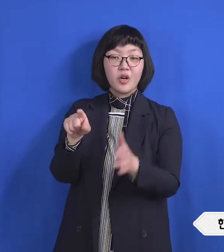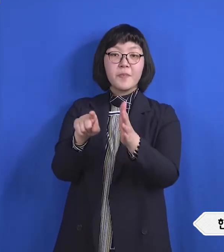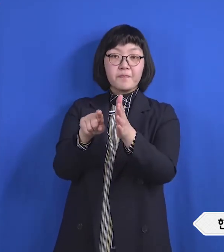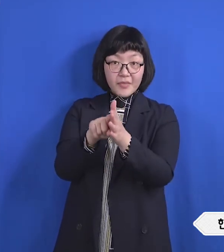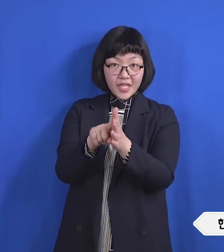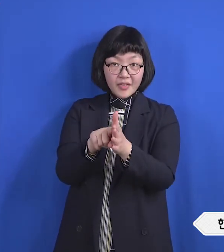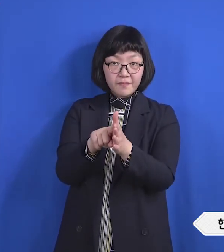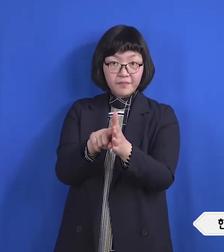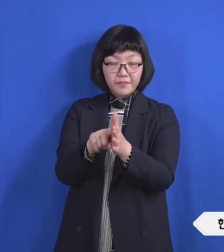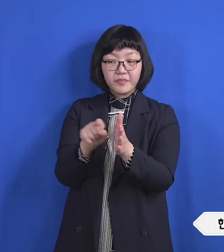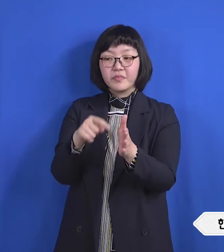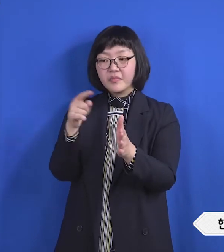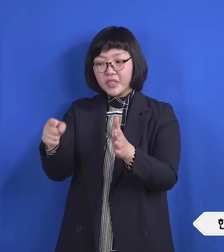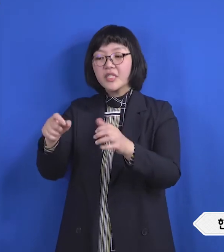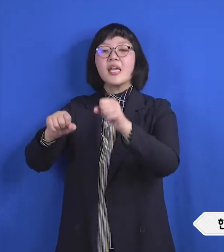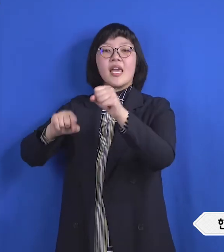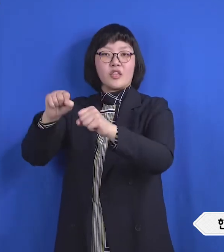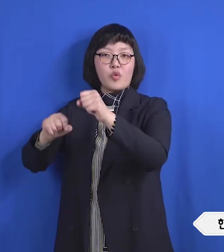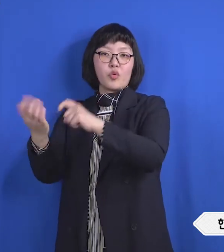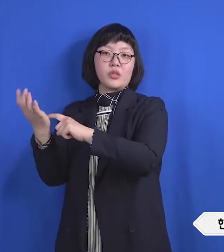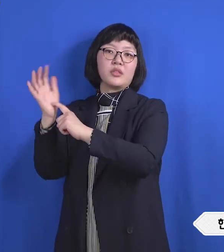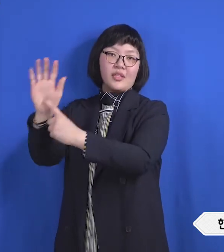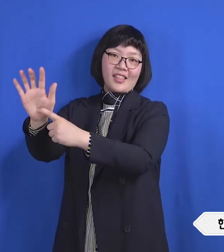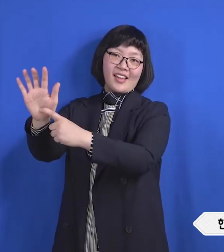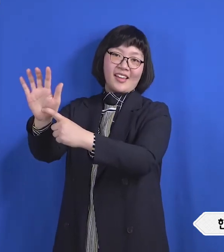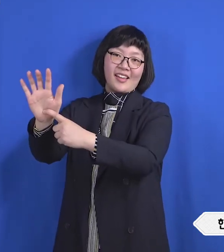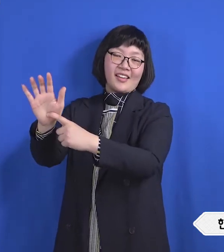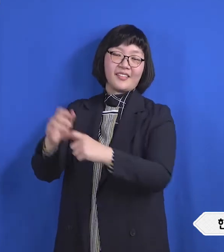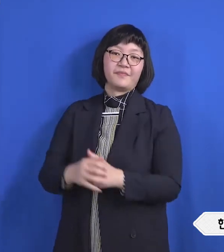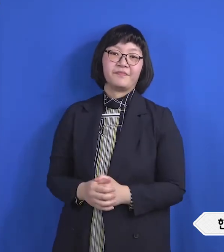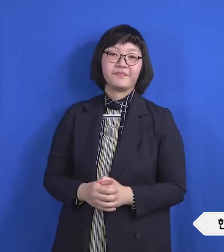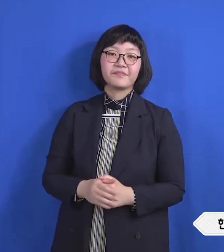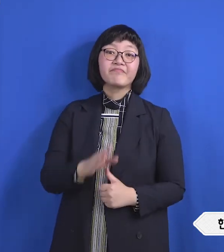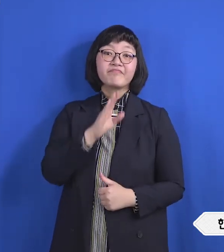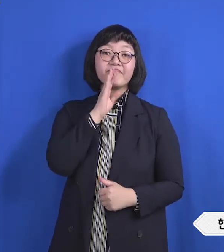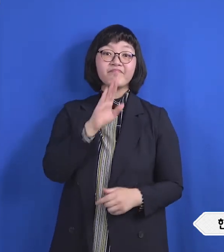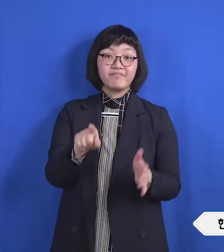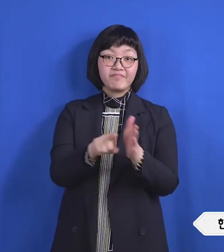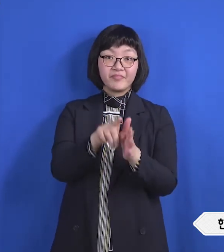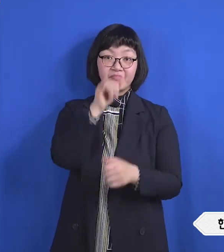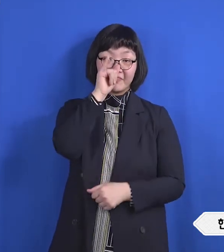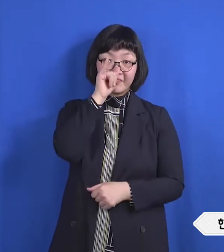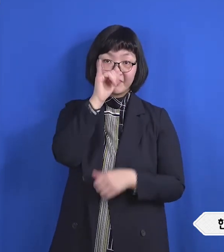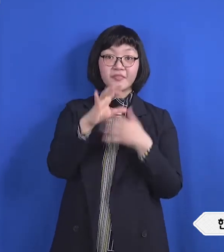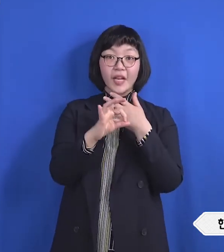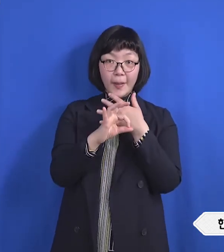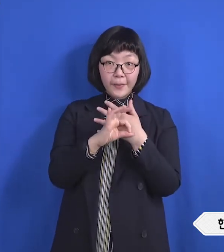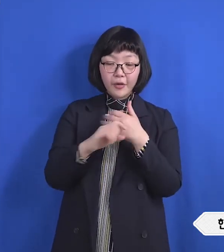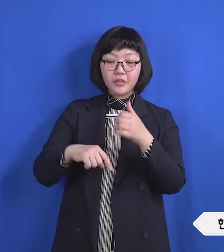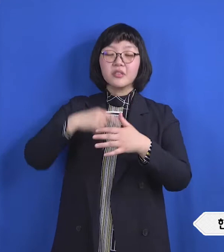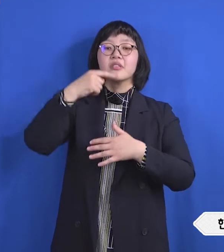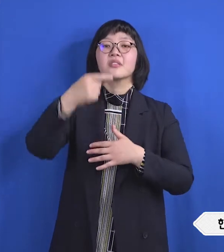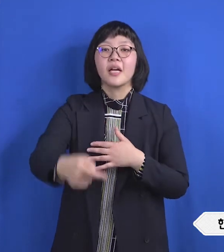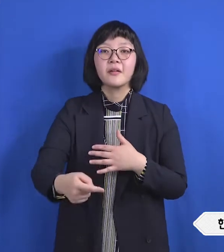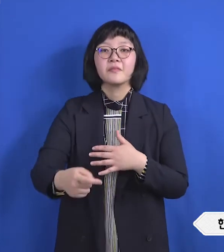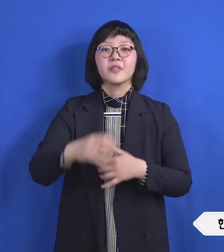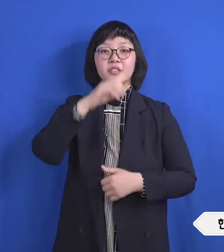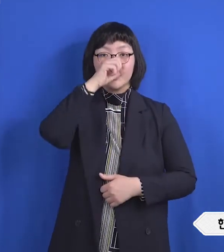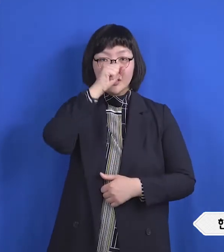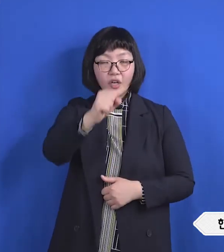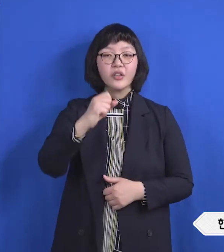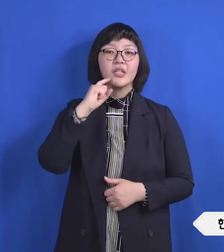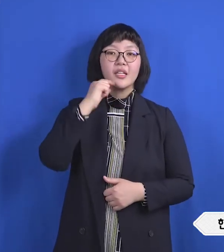행위라고 하는 열매로 나타나게 되어 있습니다. 참 믿음을 가진 사람에게는 반드시 선하고 아름다운